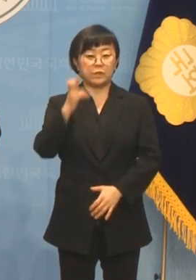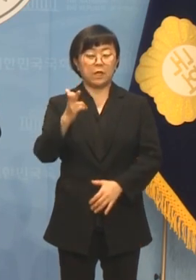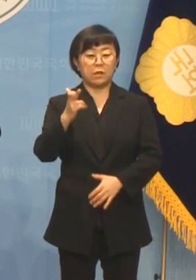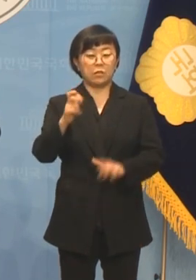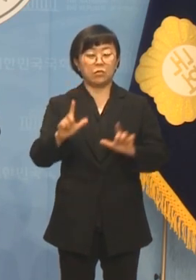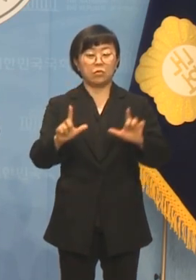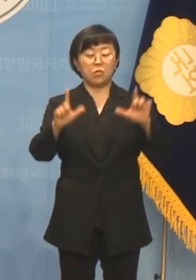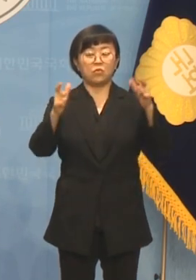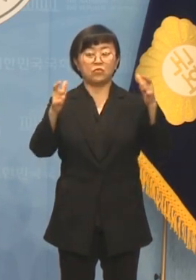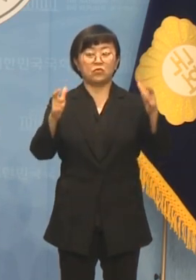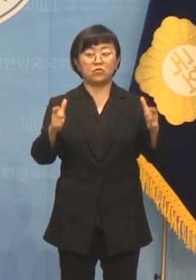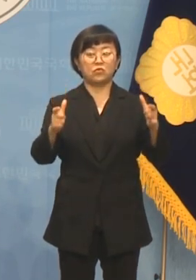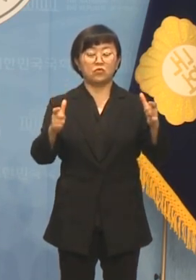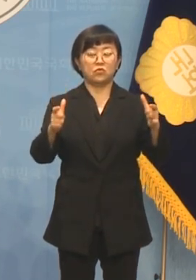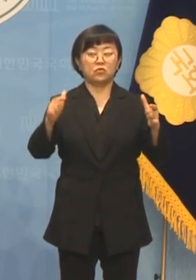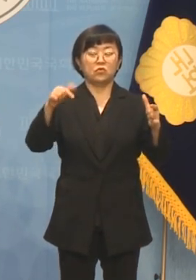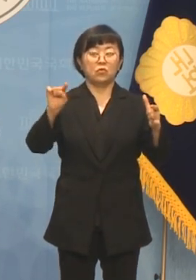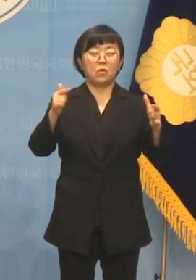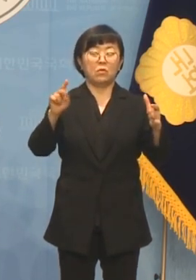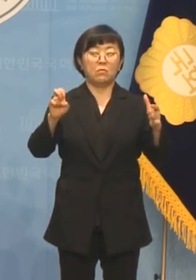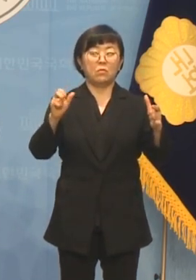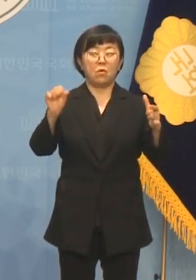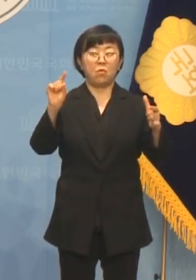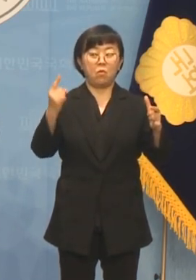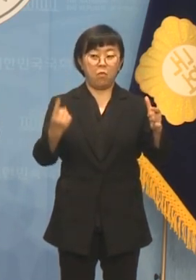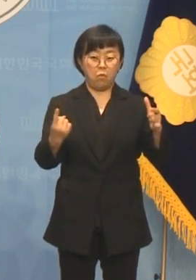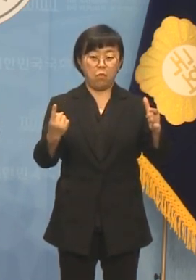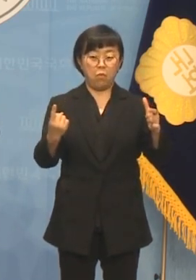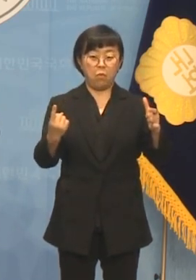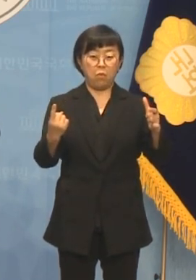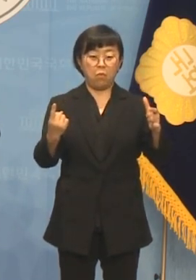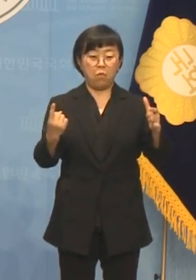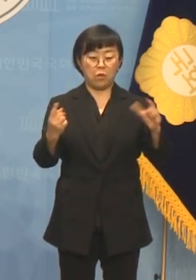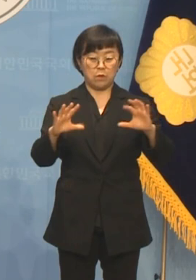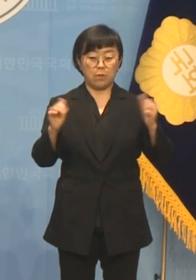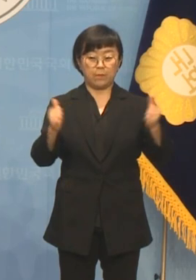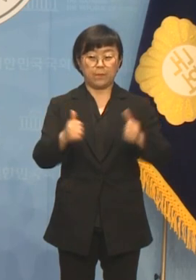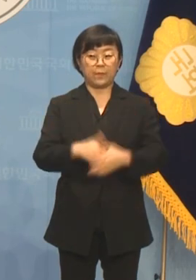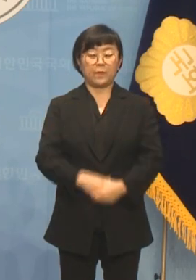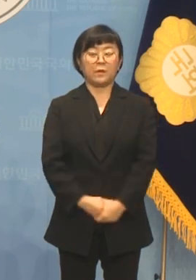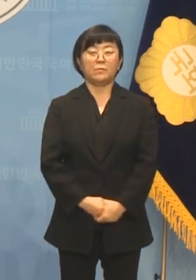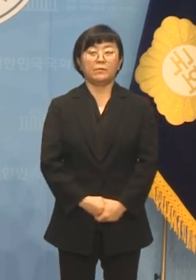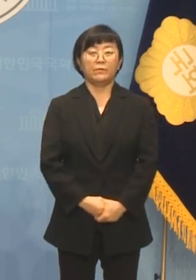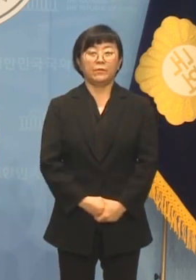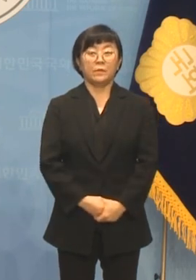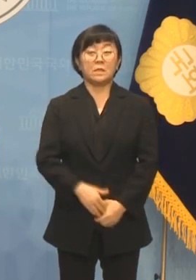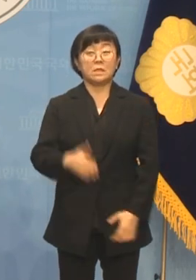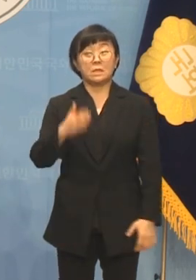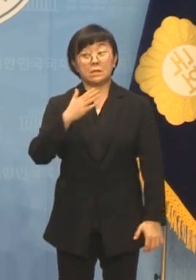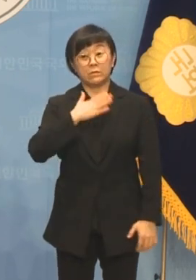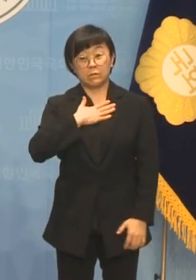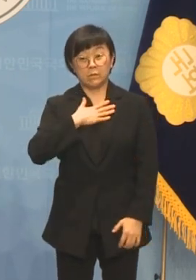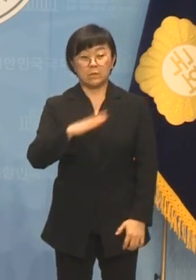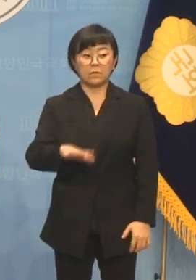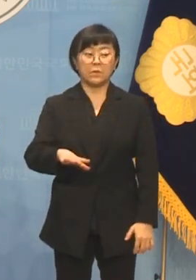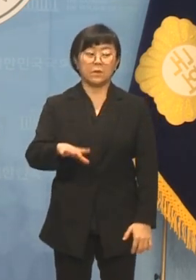출신 권명호 우리 산자위의 의원입니다. 그러면 제가